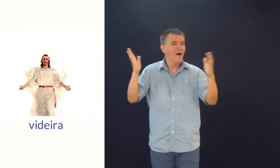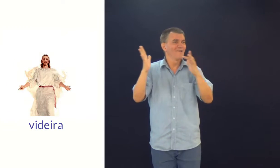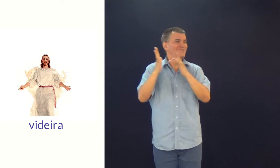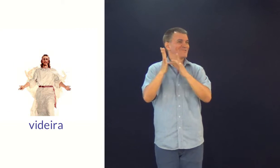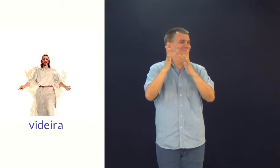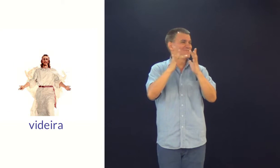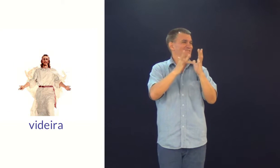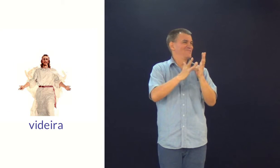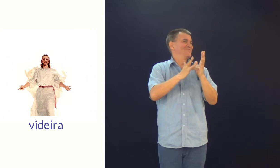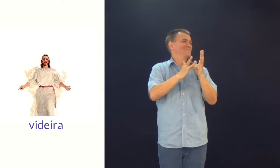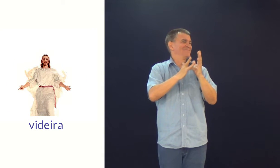jesus